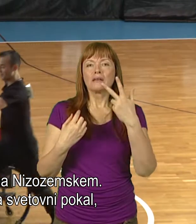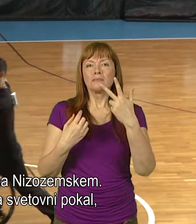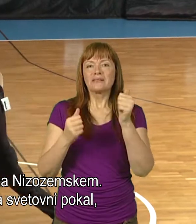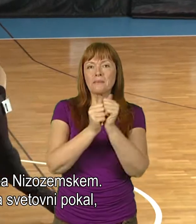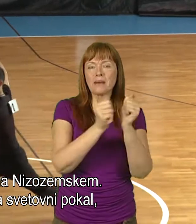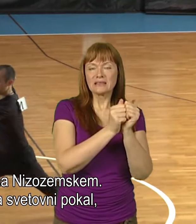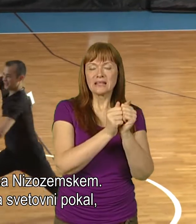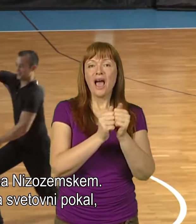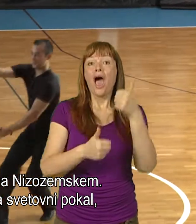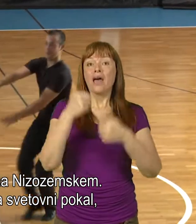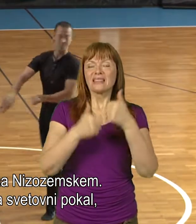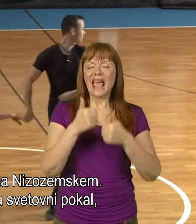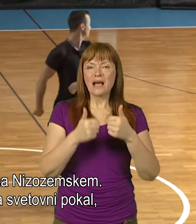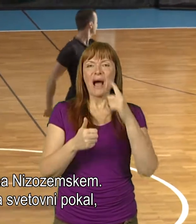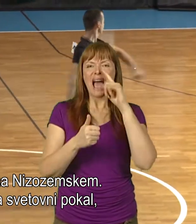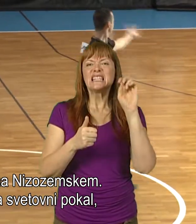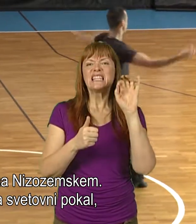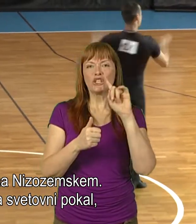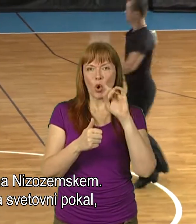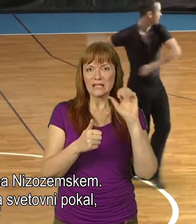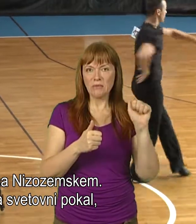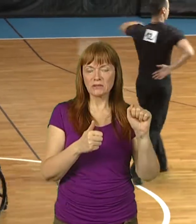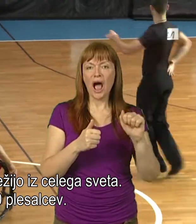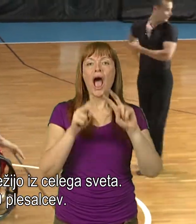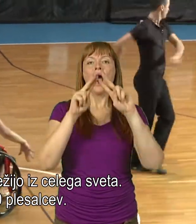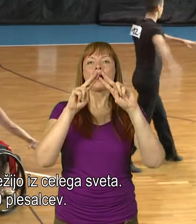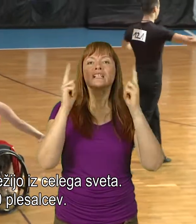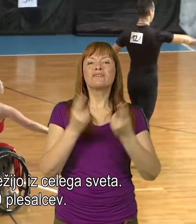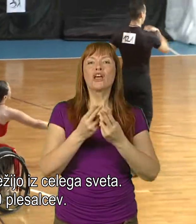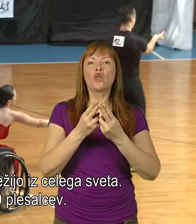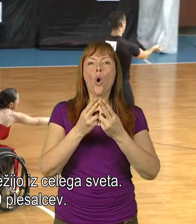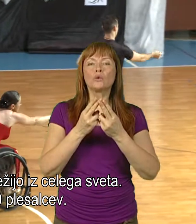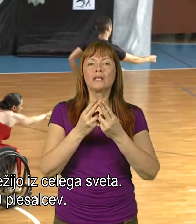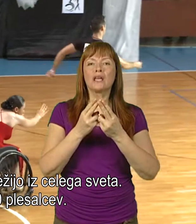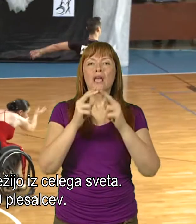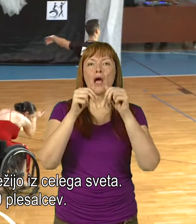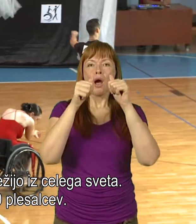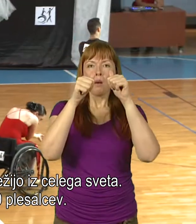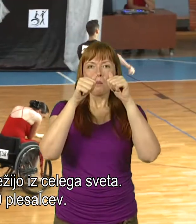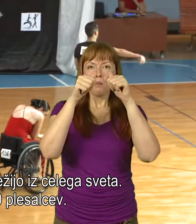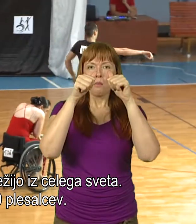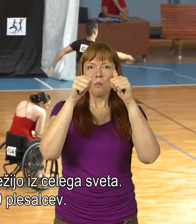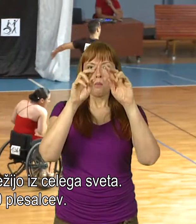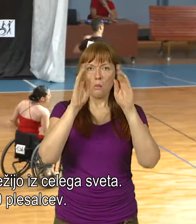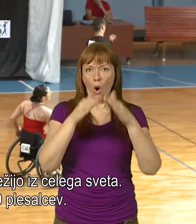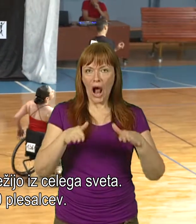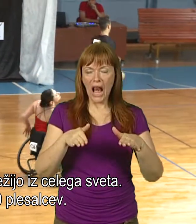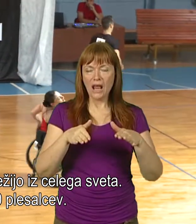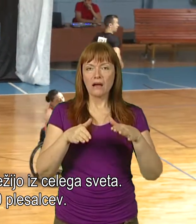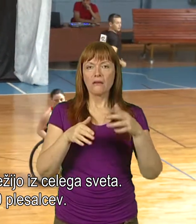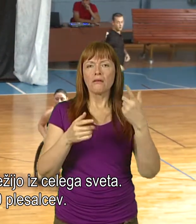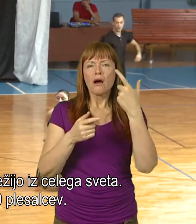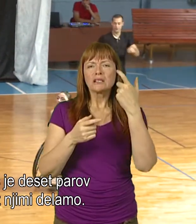pa na Nizozemskem in sicer je to tekma za svetovni pokal. Tako da v bistvu se udeležijo iz celega sveta, pride 250